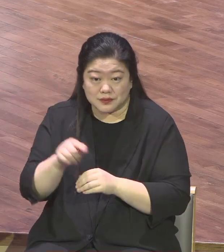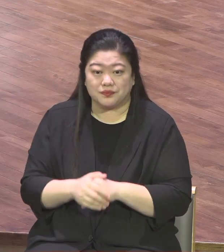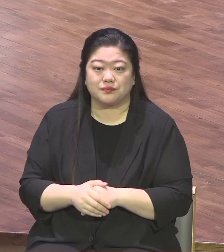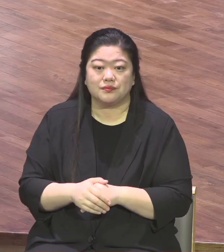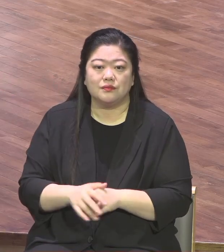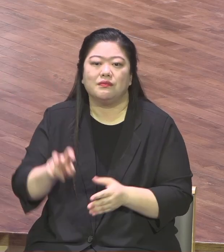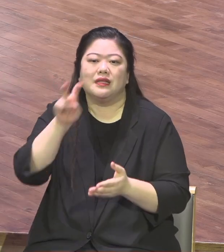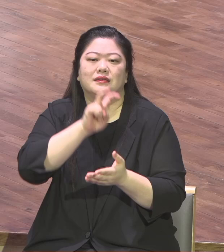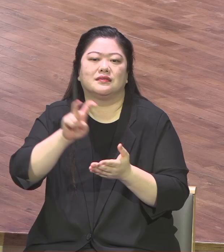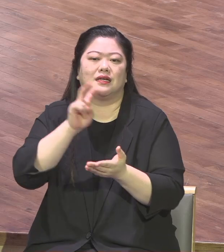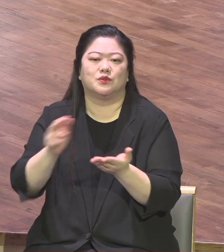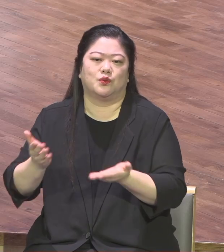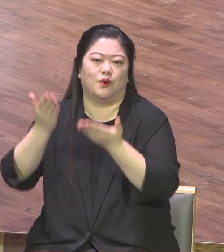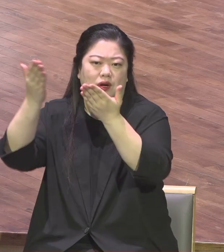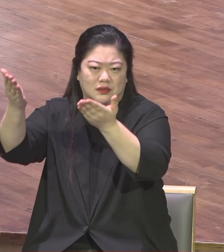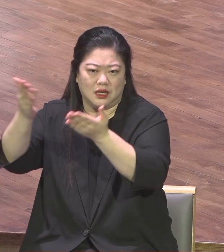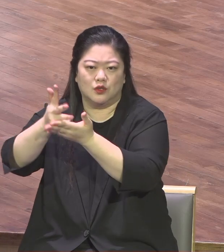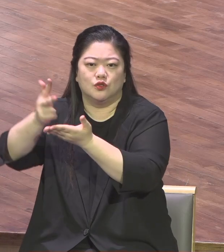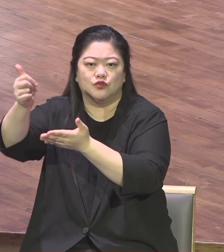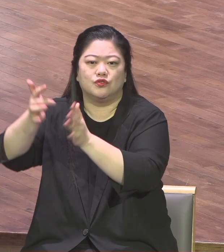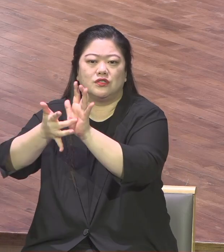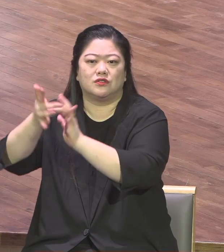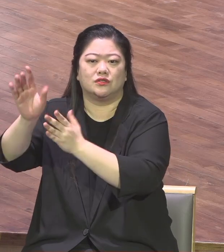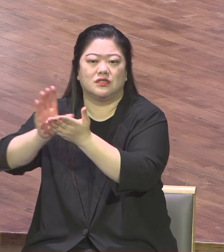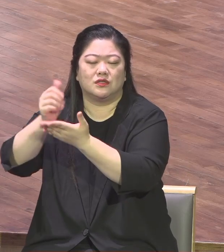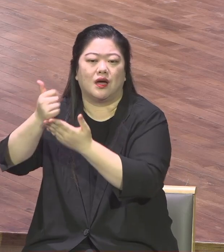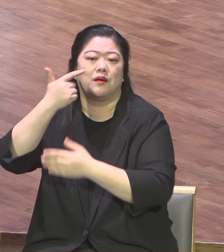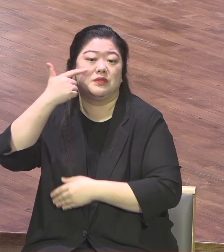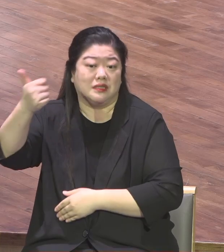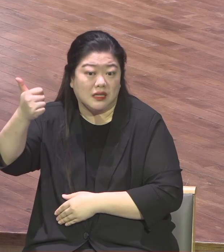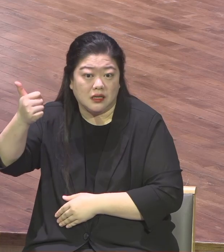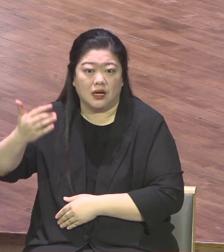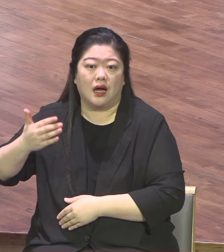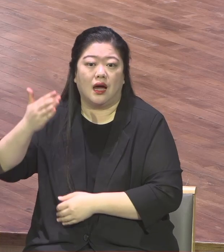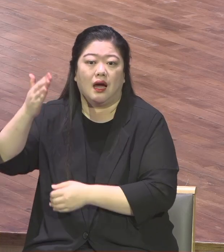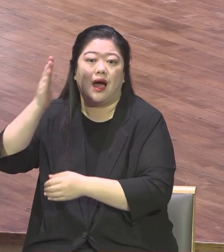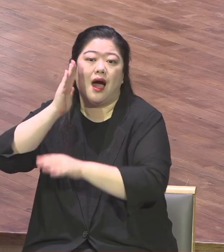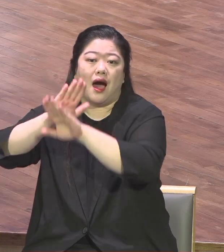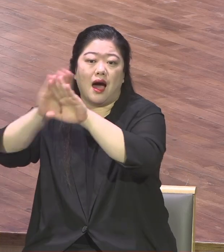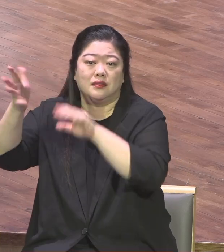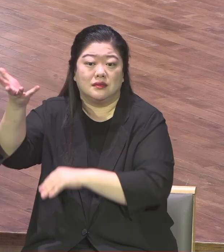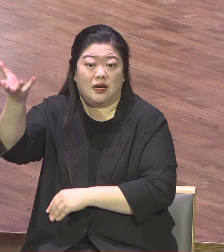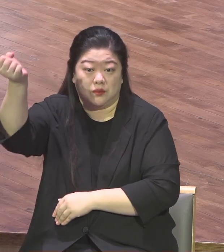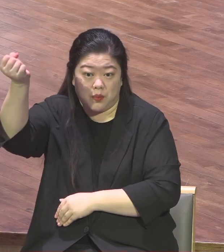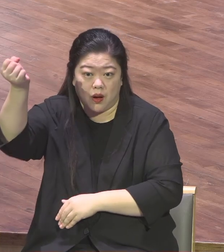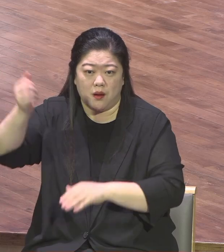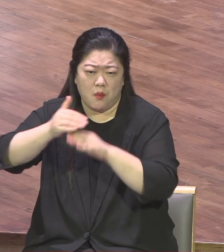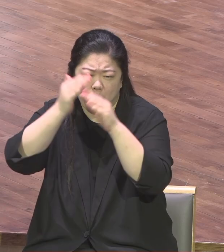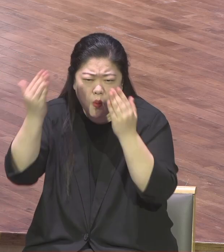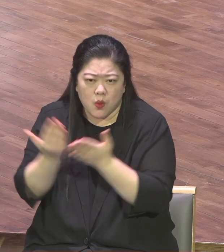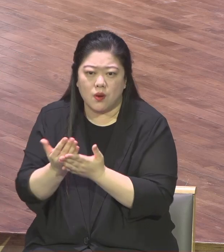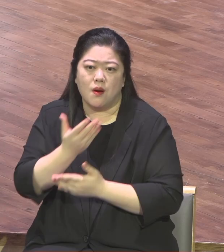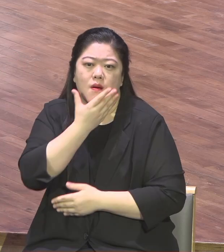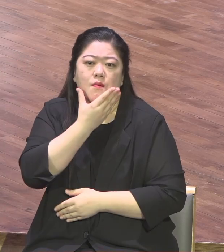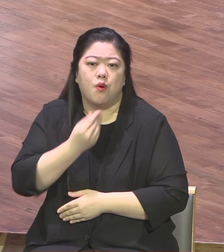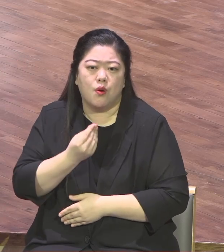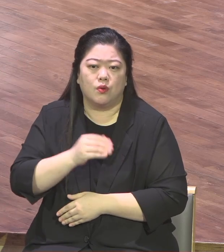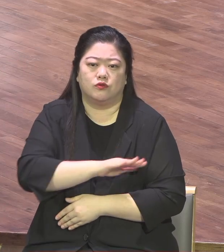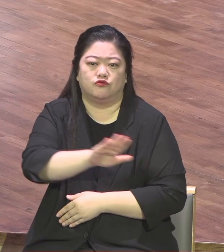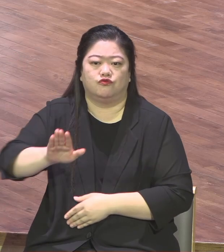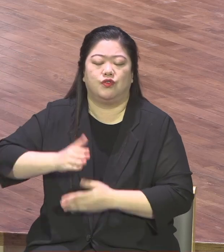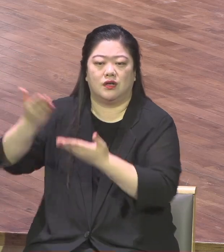주 예수 그리스도의 아버지께서 그리스도 안에서 하늘에 속한 모든 신령한 복을